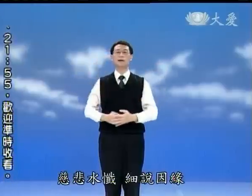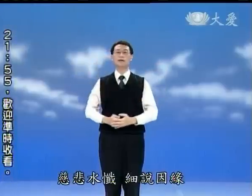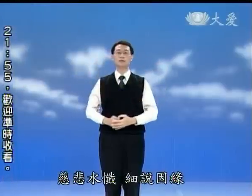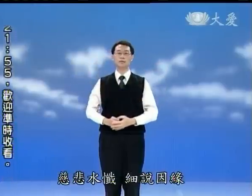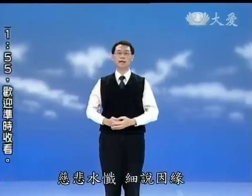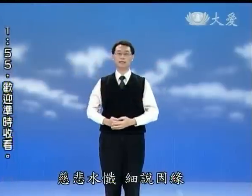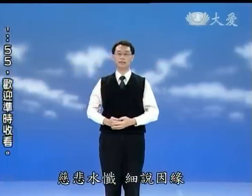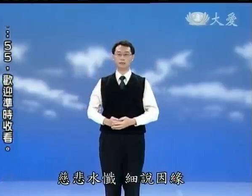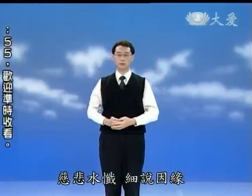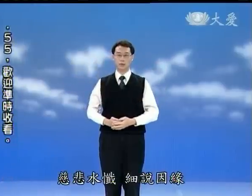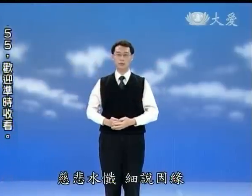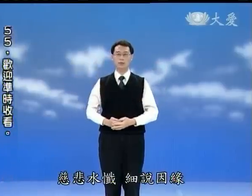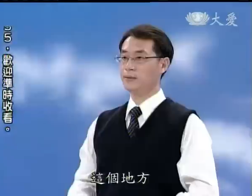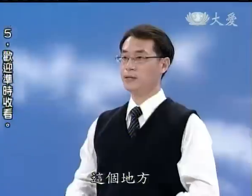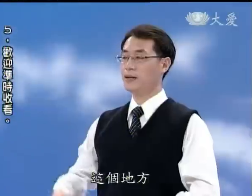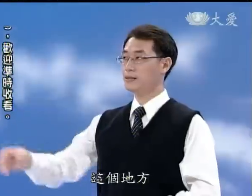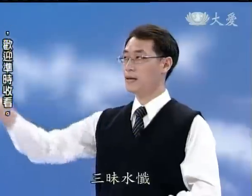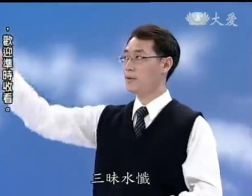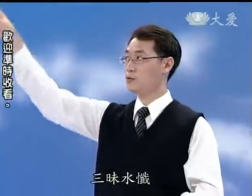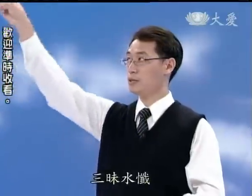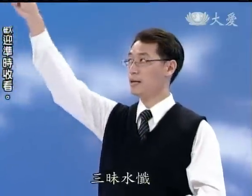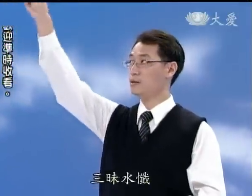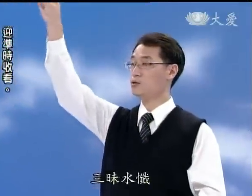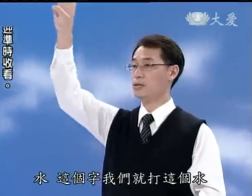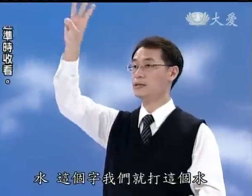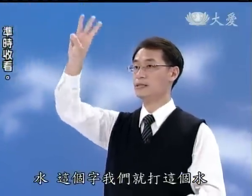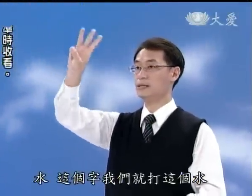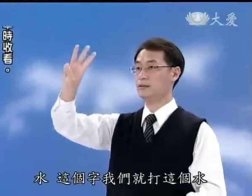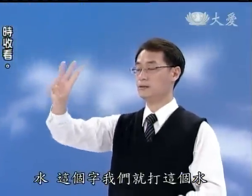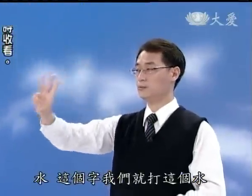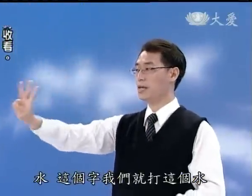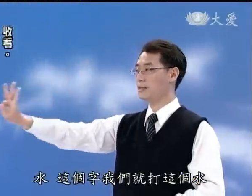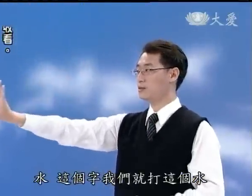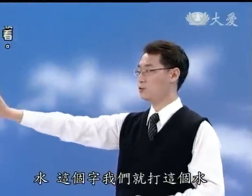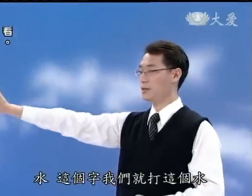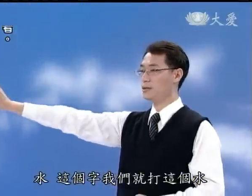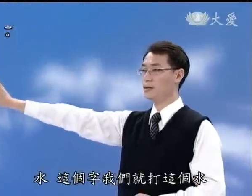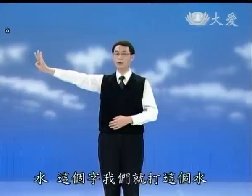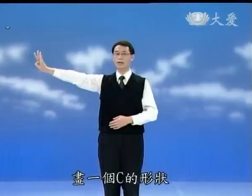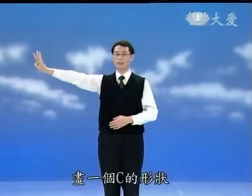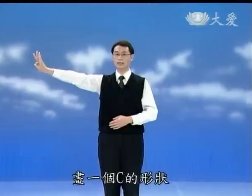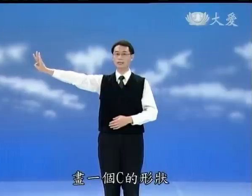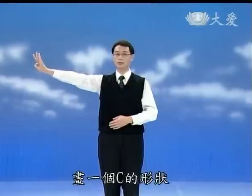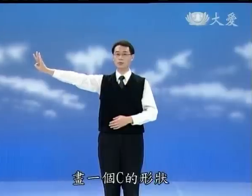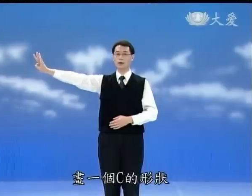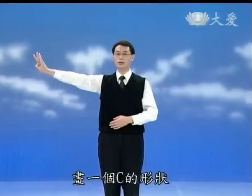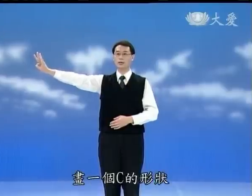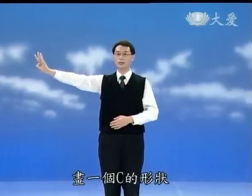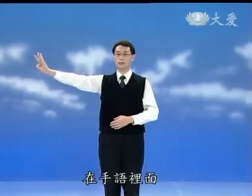悲水忏细说因缘，这个地方三昧水忏，水这个字我们就打这个水，画一个溪的形状。在